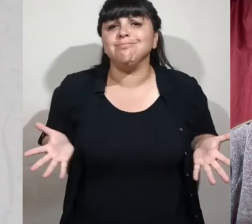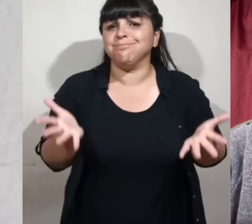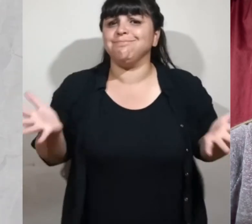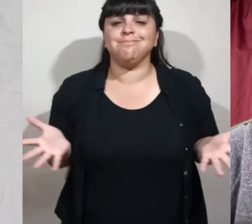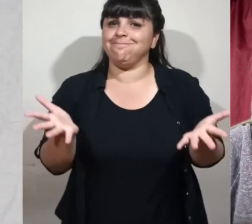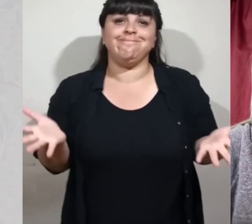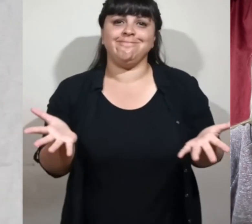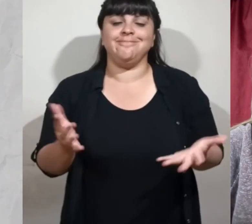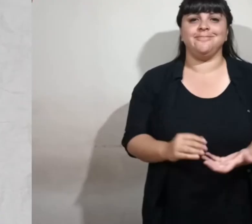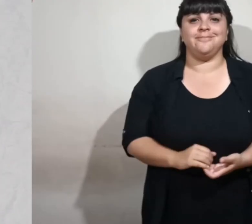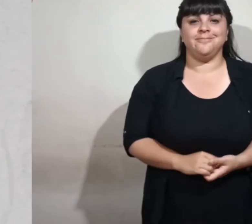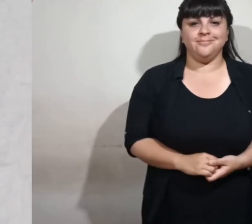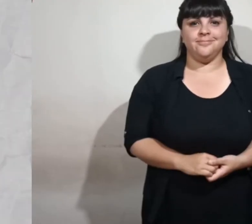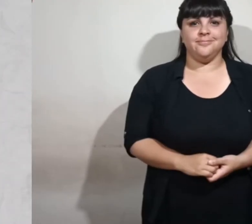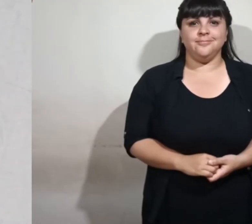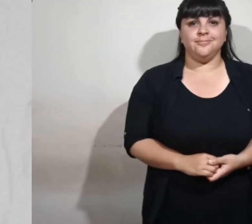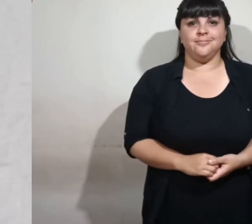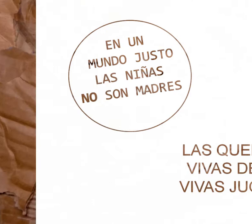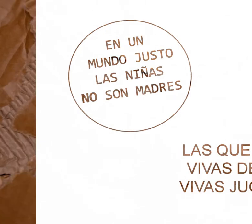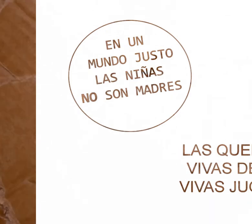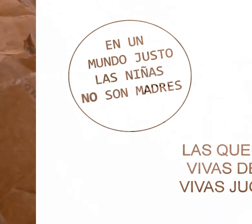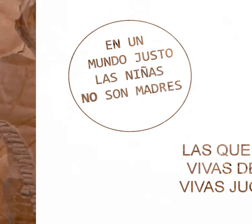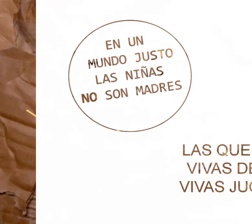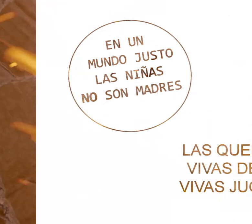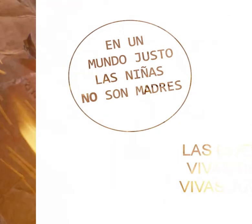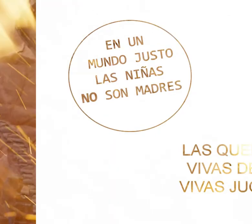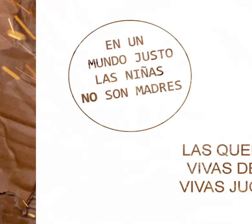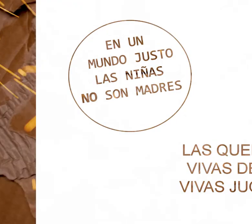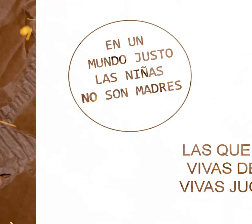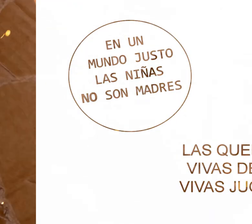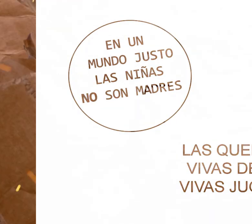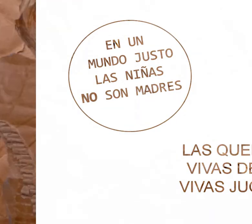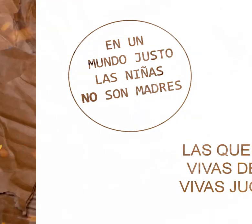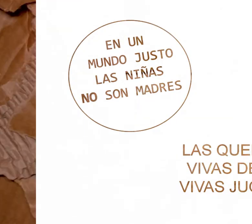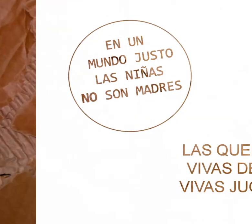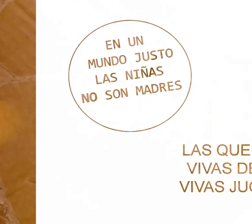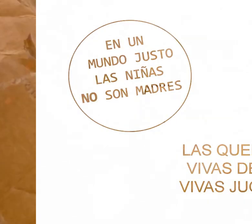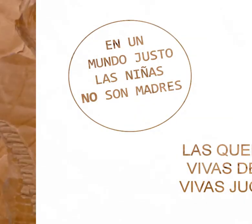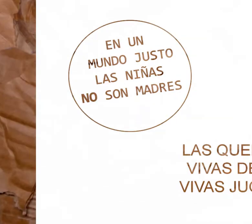que es lo mismo. Quiero yo, valiente.